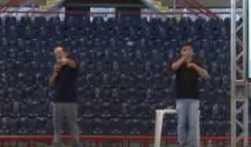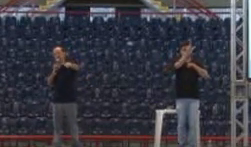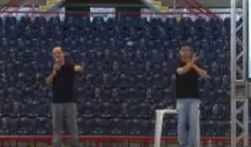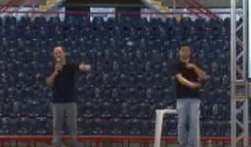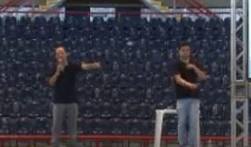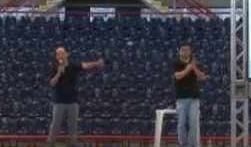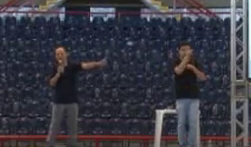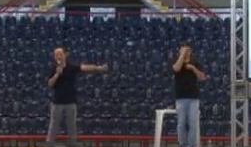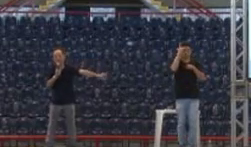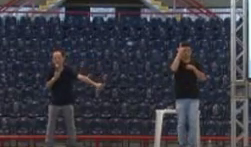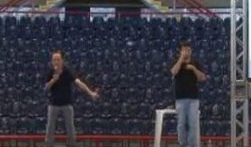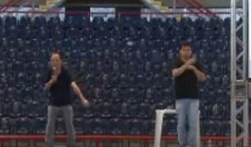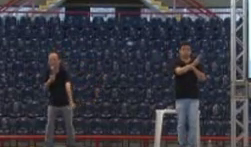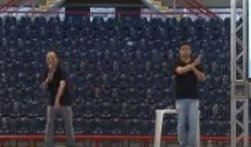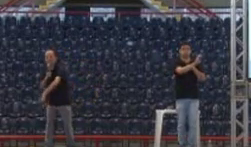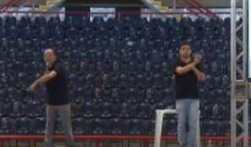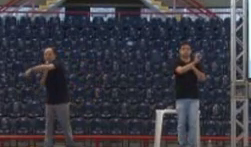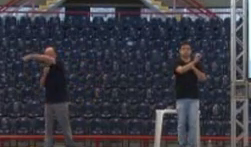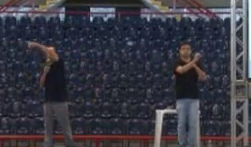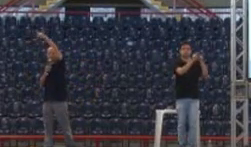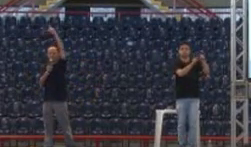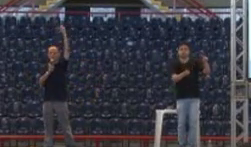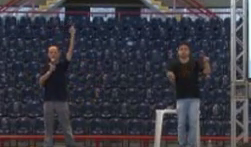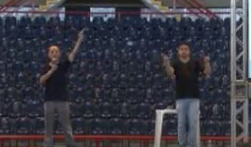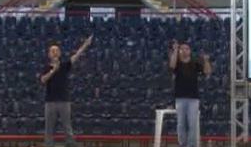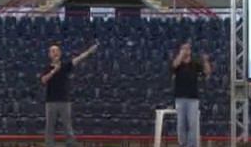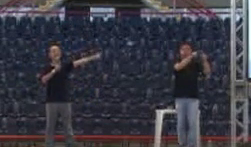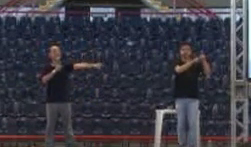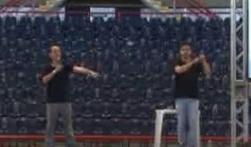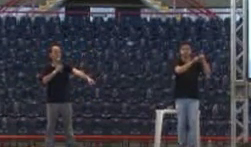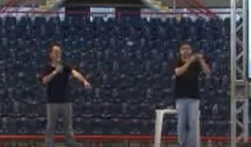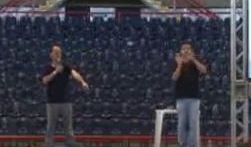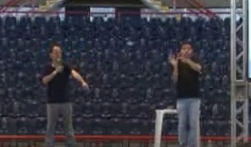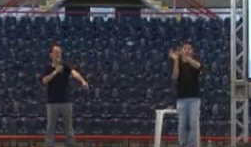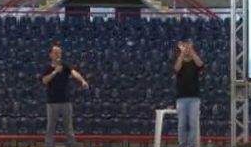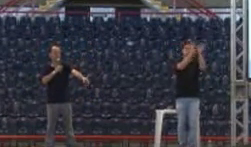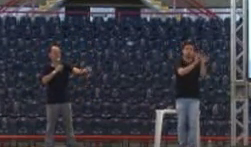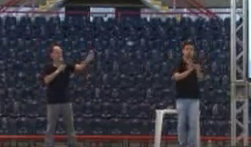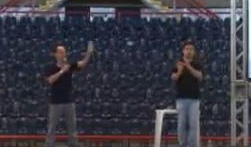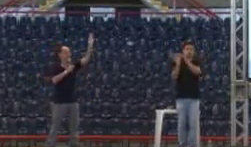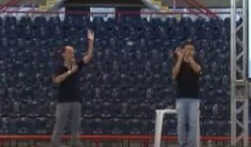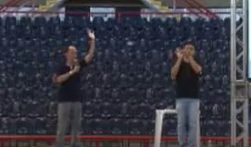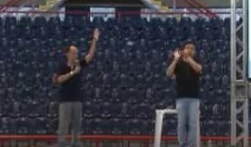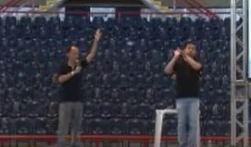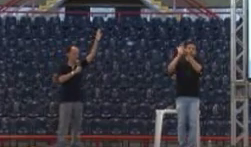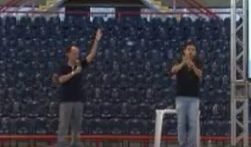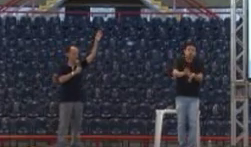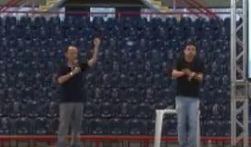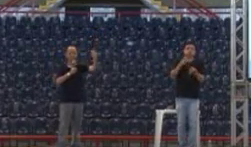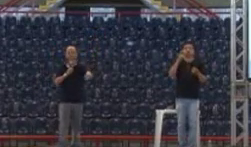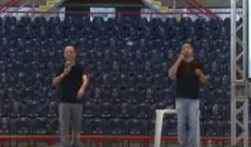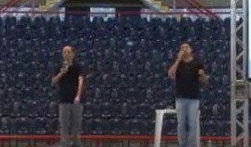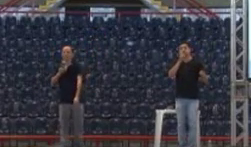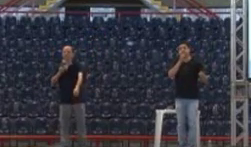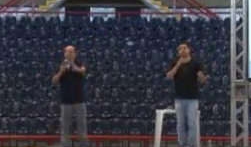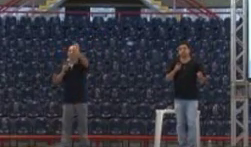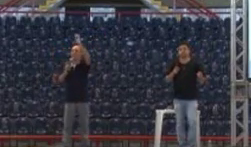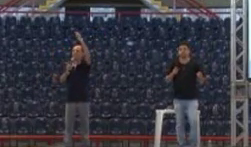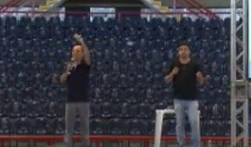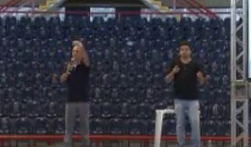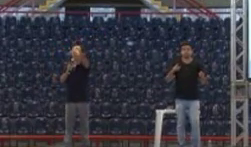e tudo isso circulado por um contexto não vamos de novo